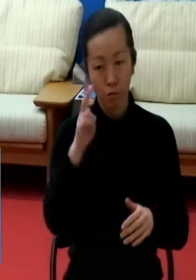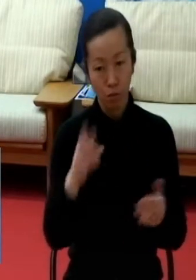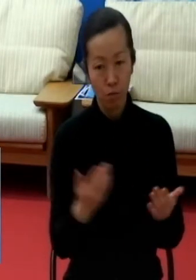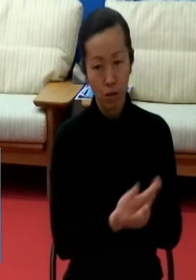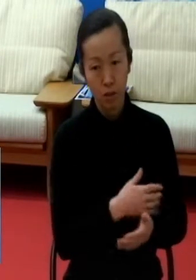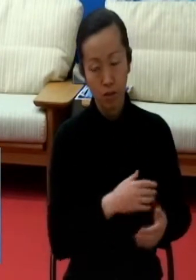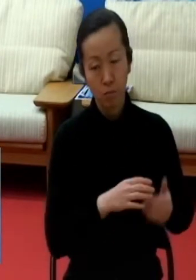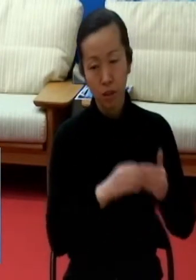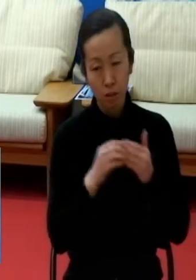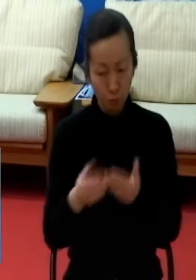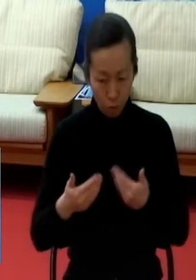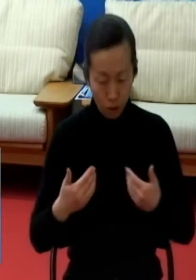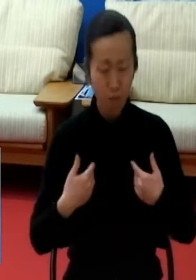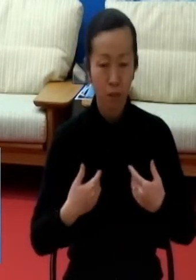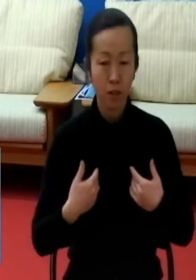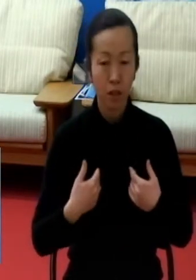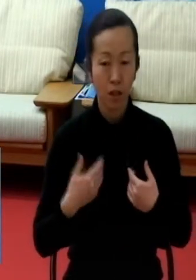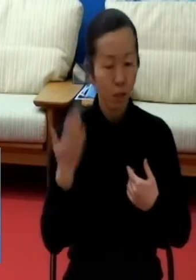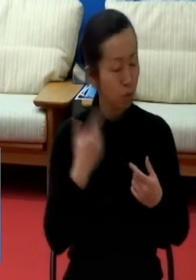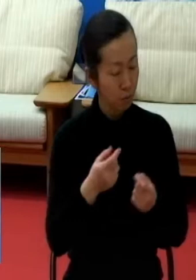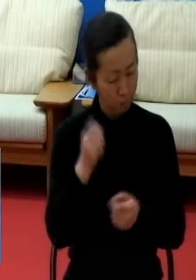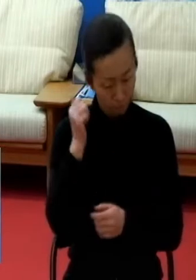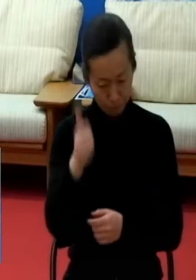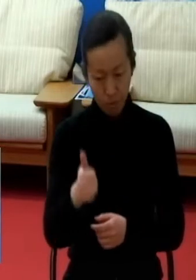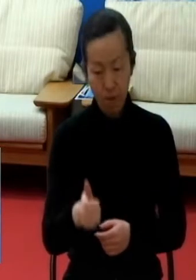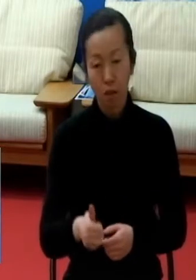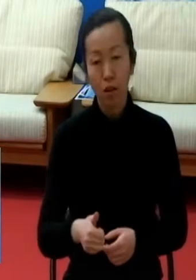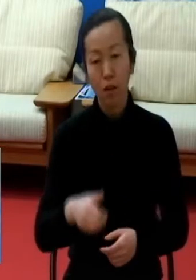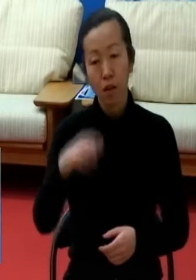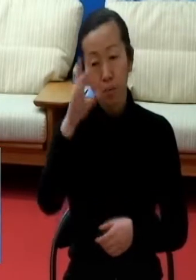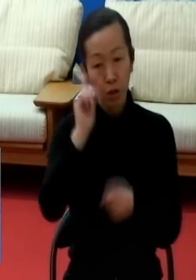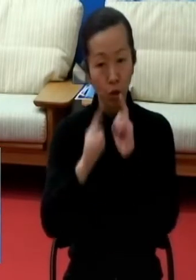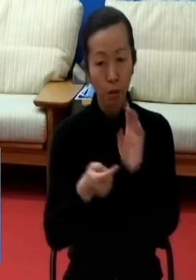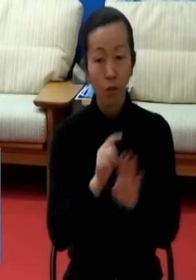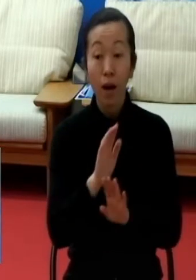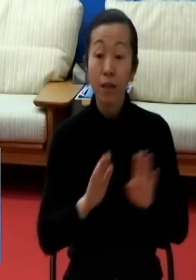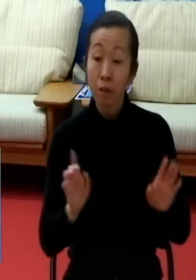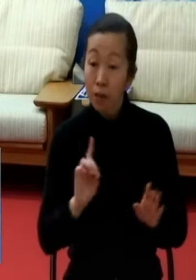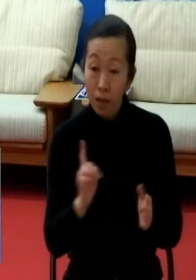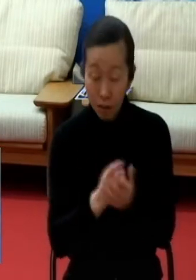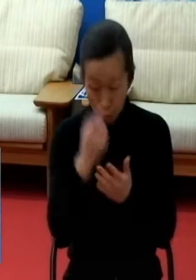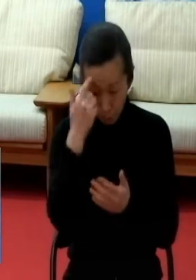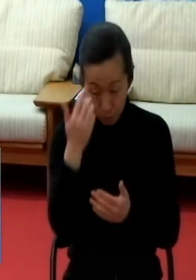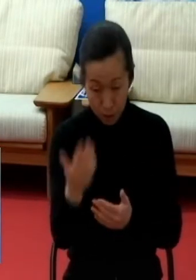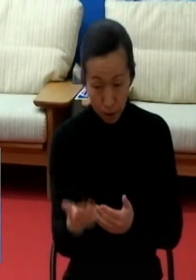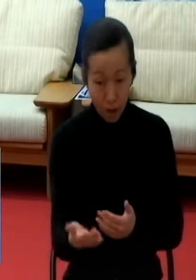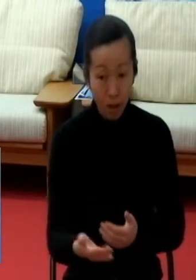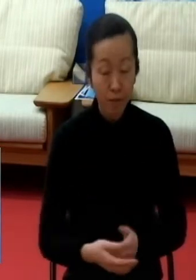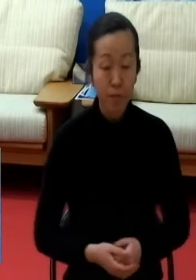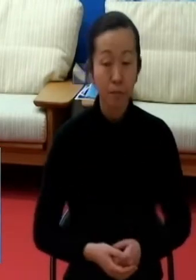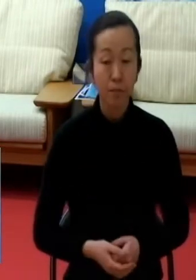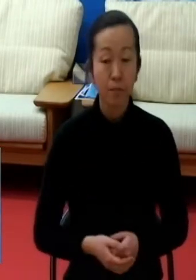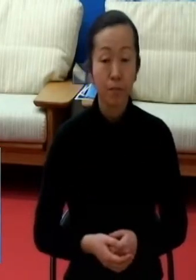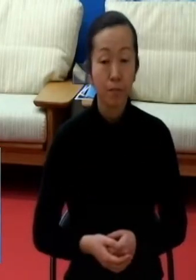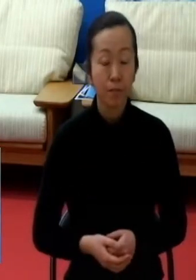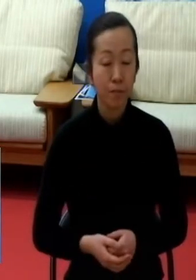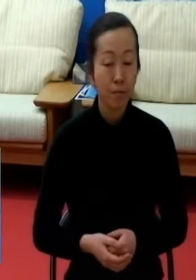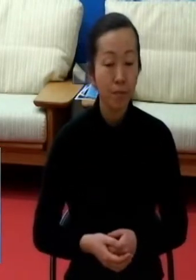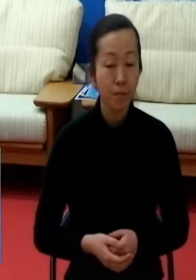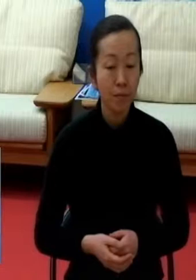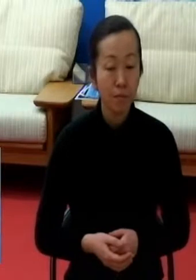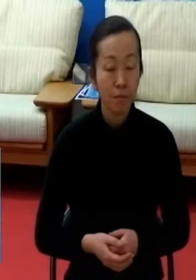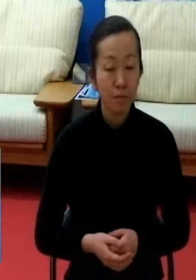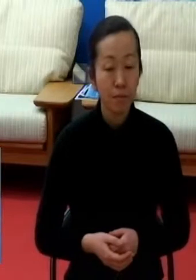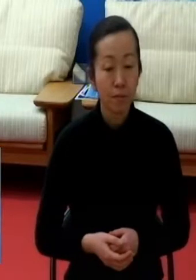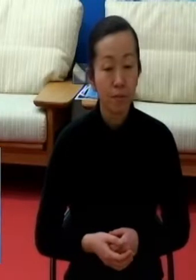본문 말씀의 배경은요. 今日本文の御言葉の背景は、 모든 족속이 복음을 다 들으면